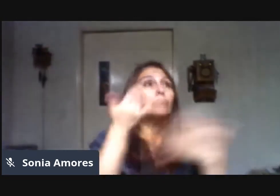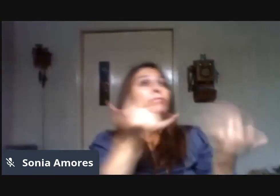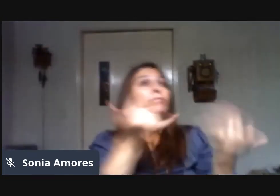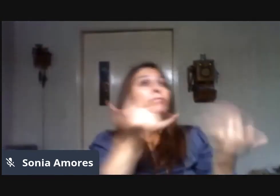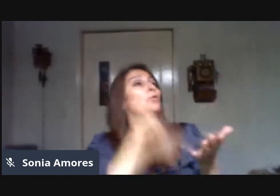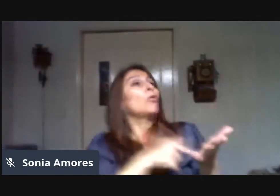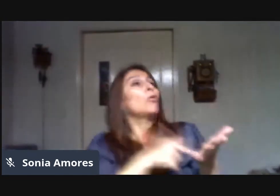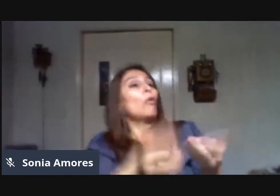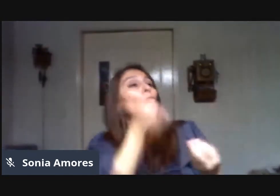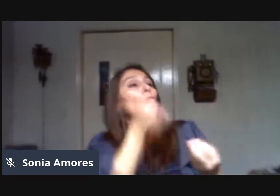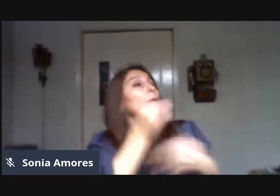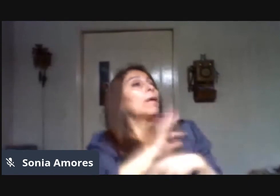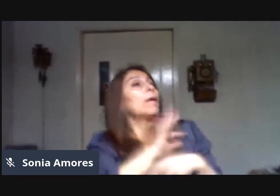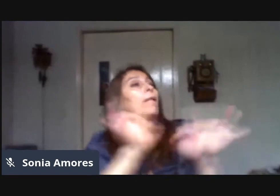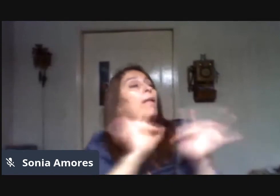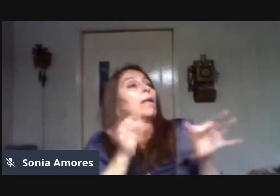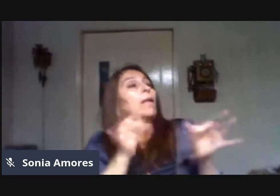alimentario,